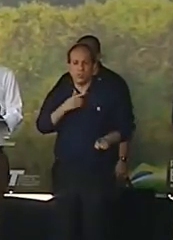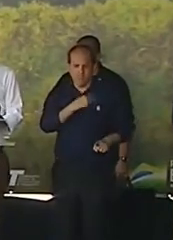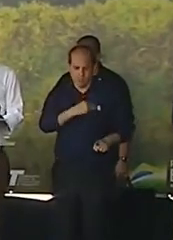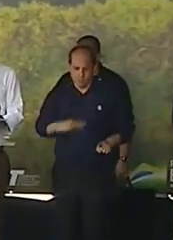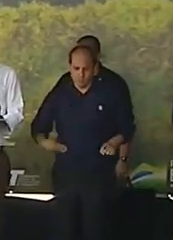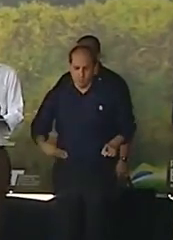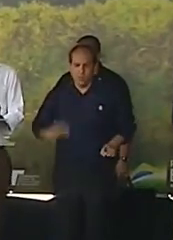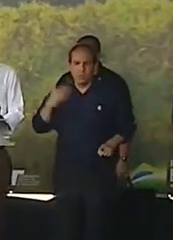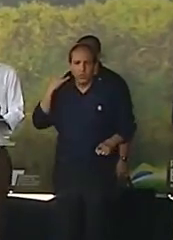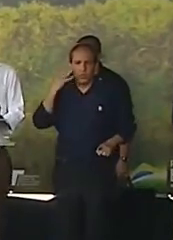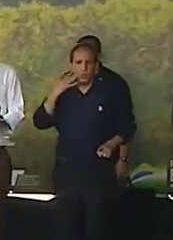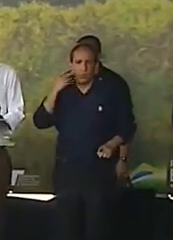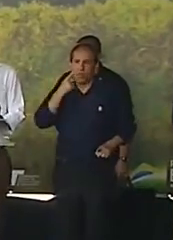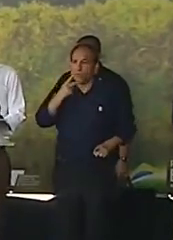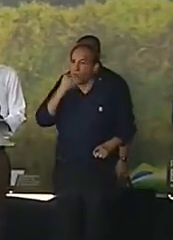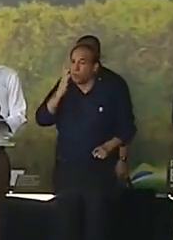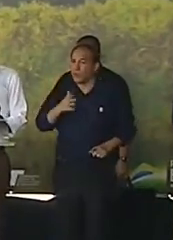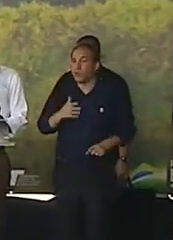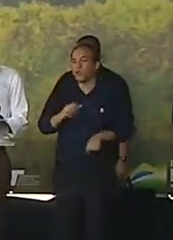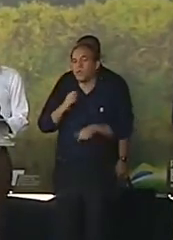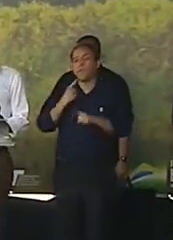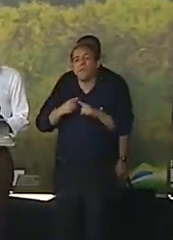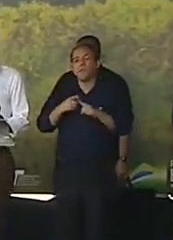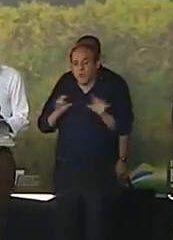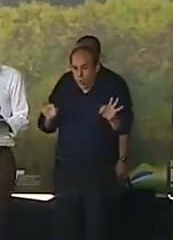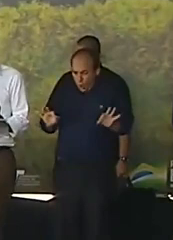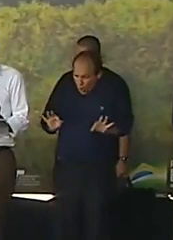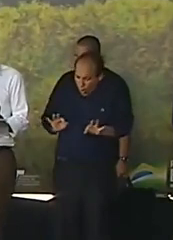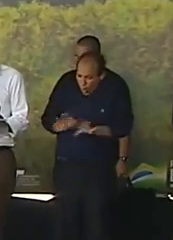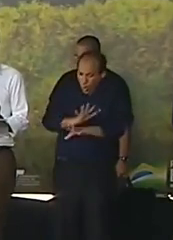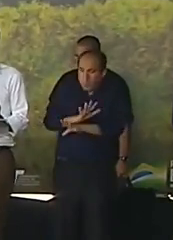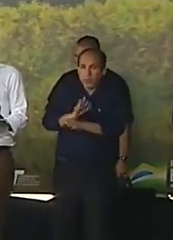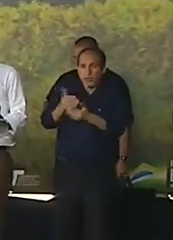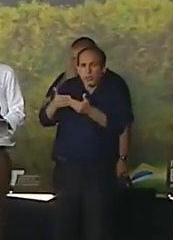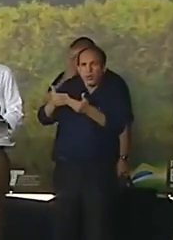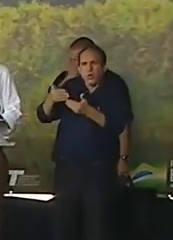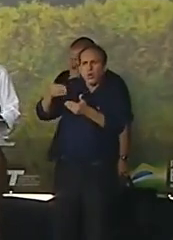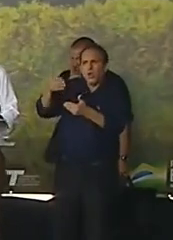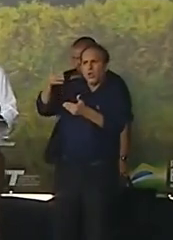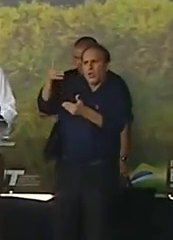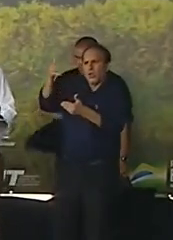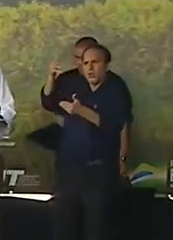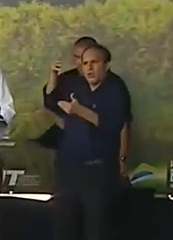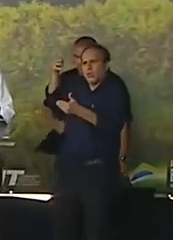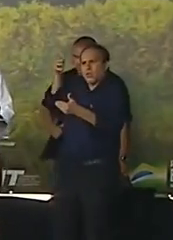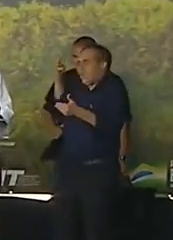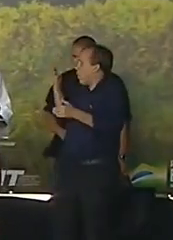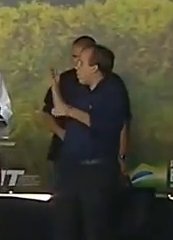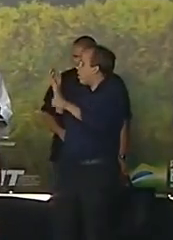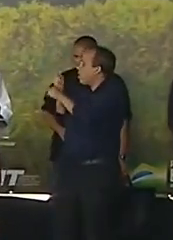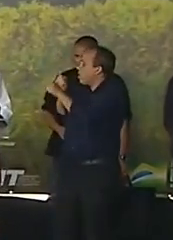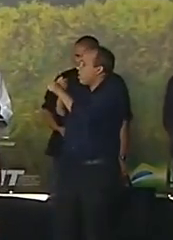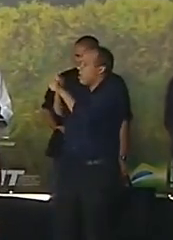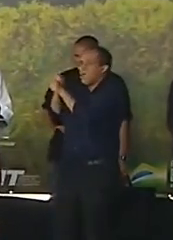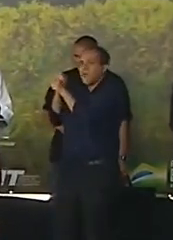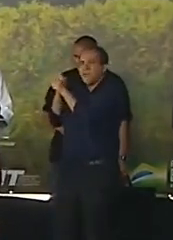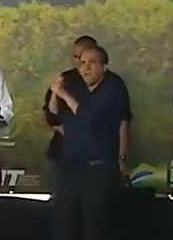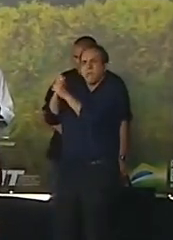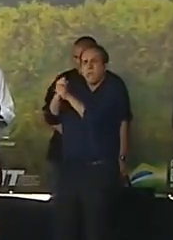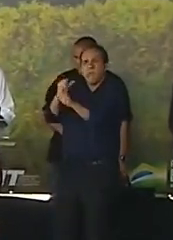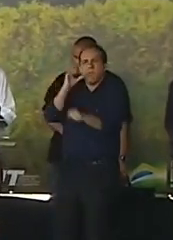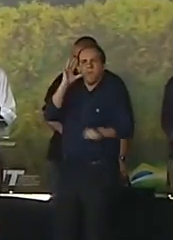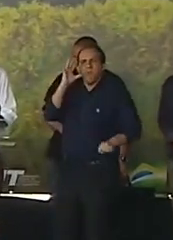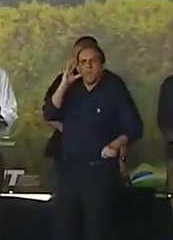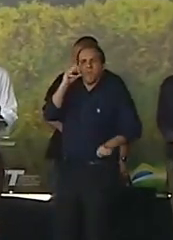de um ciclo de mais de 40 anos, onde, a partir da lógica de